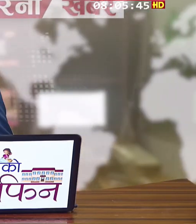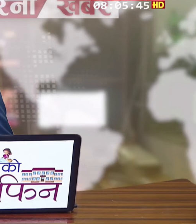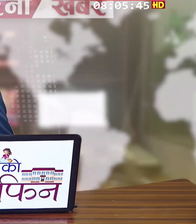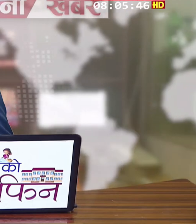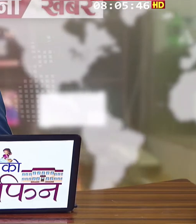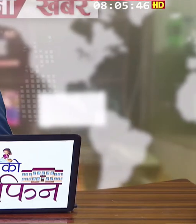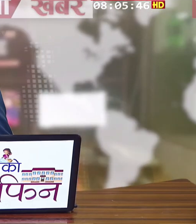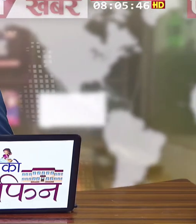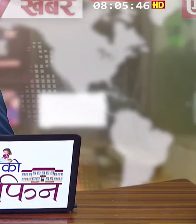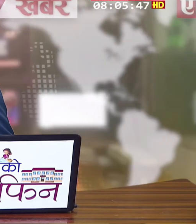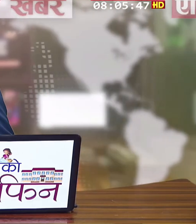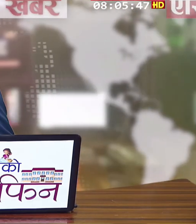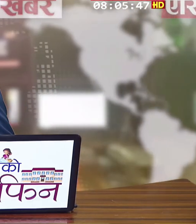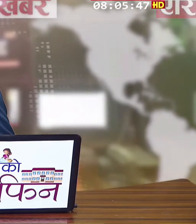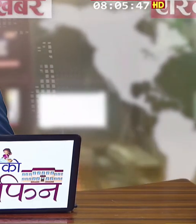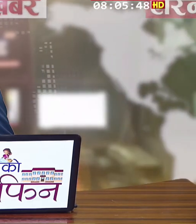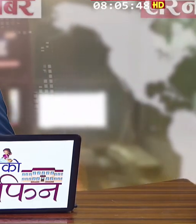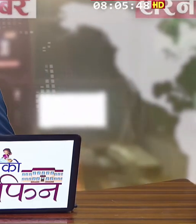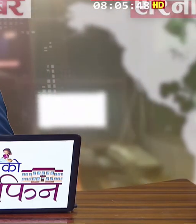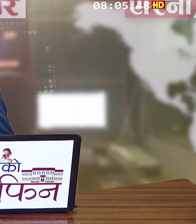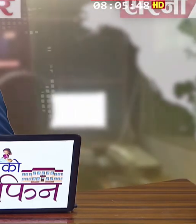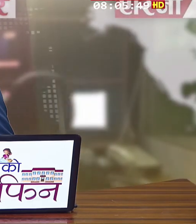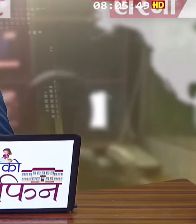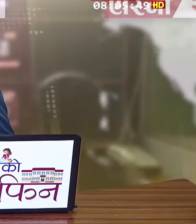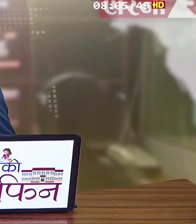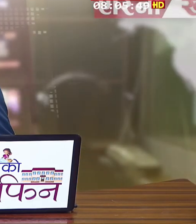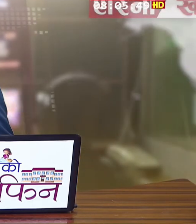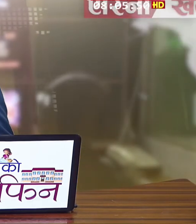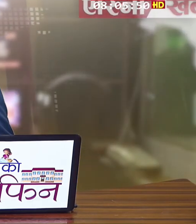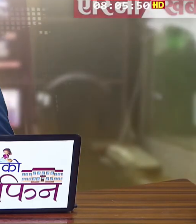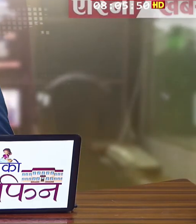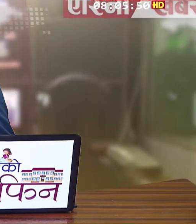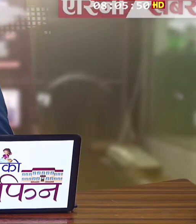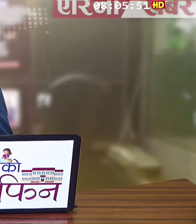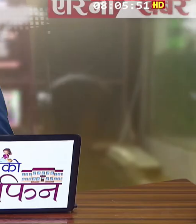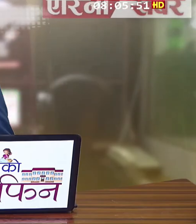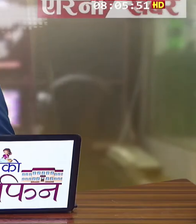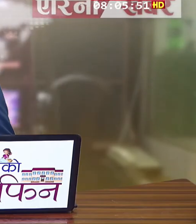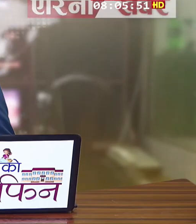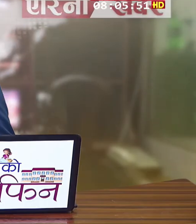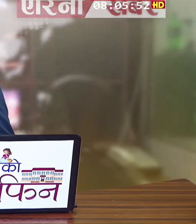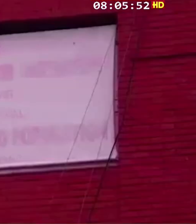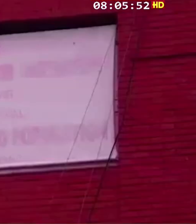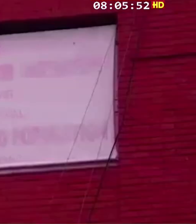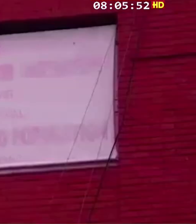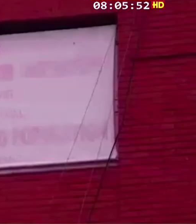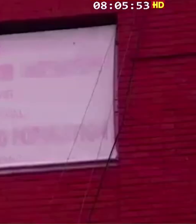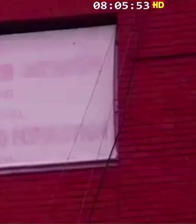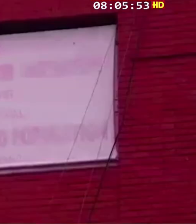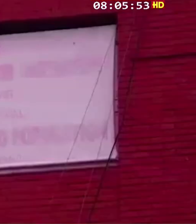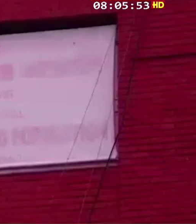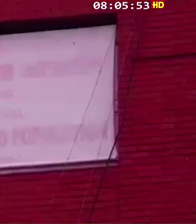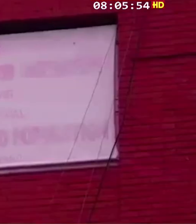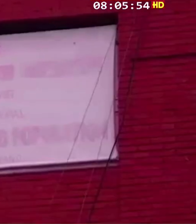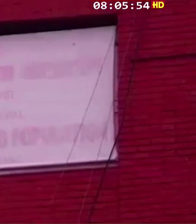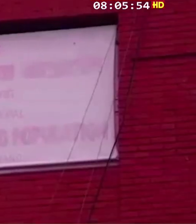26 वर्षीय युवक में संक्रमण पुष्टि भएको स्वास्थ्य तथा जनसंख्या मंत्रालय ने जनाएको छ। यसअघि आज बिहान